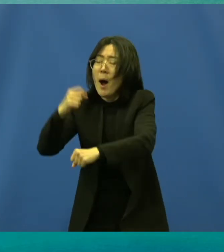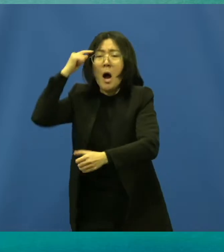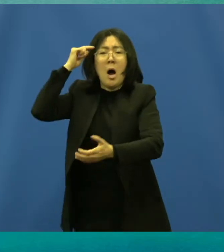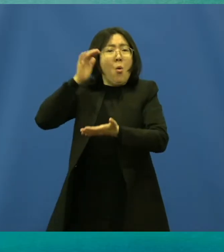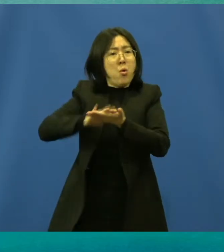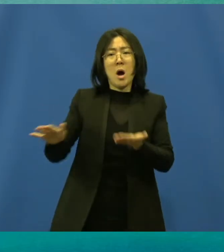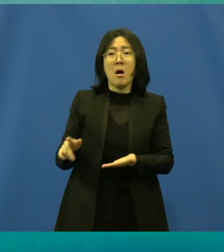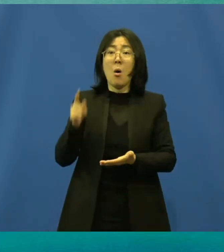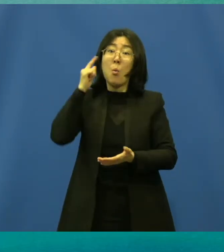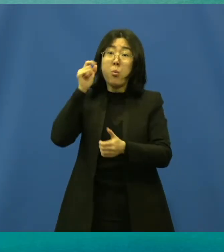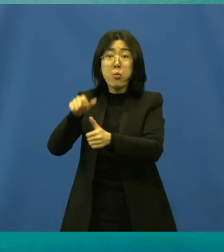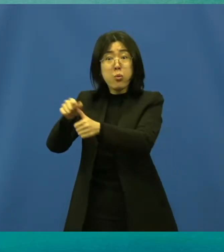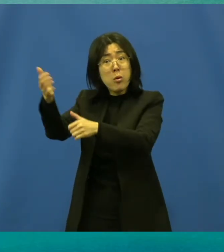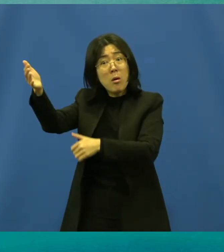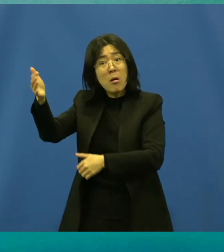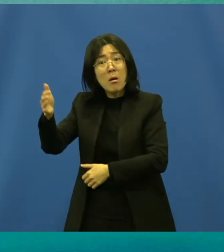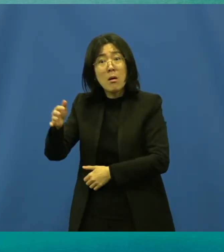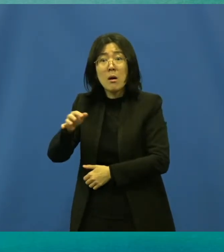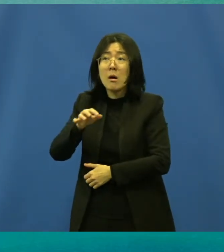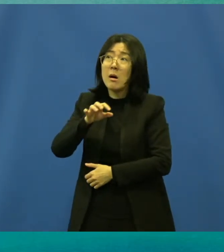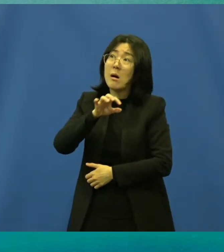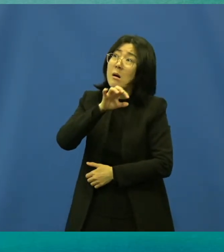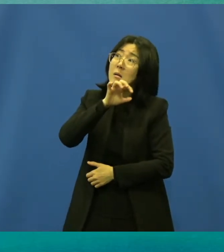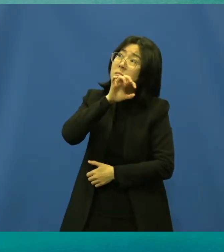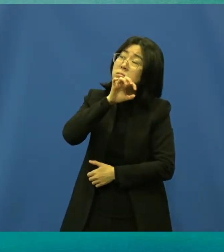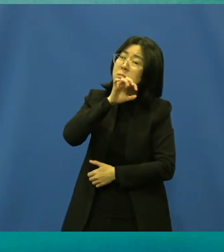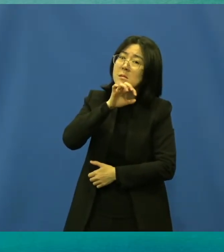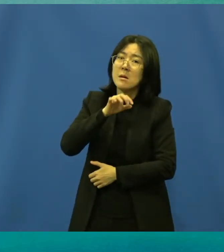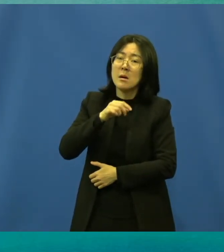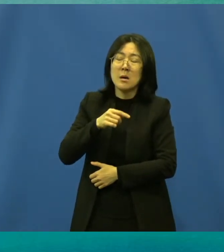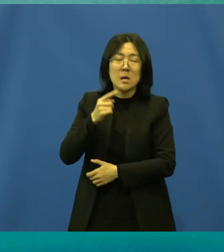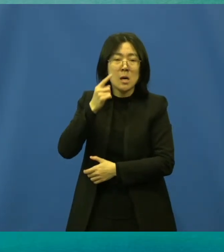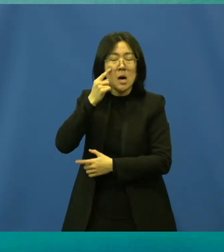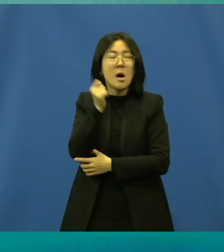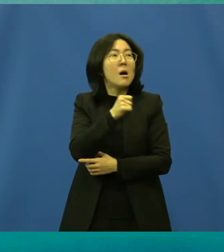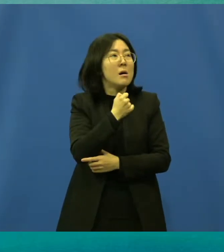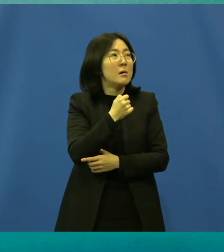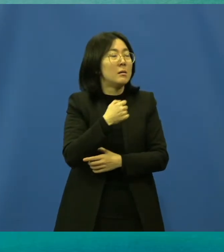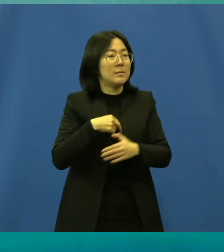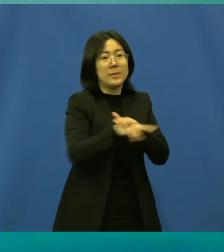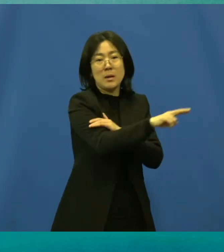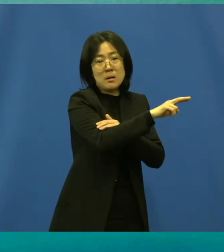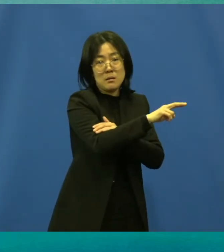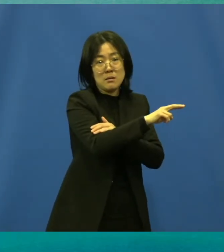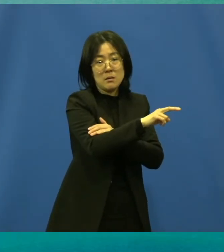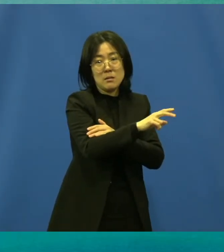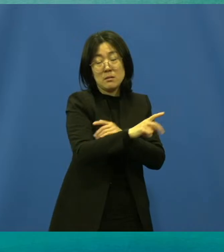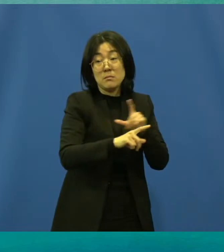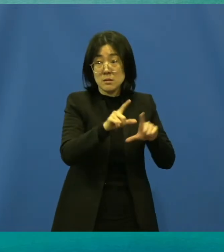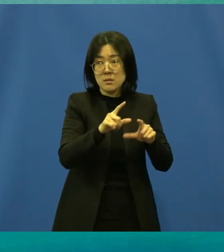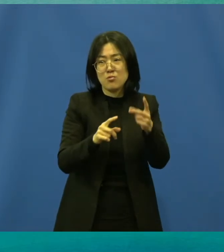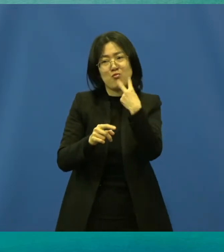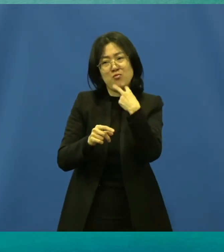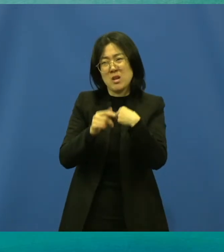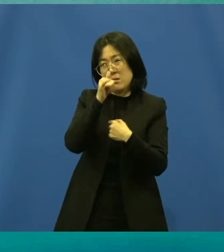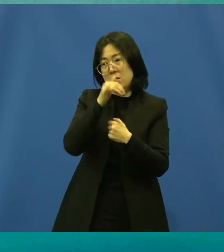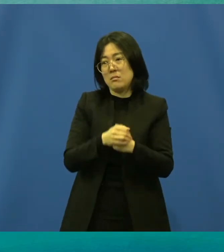자, 요나는 그의 하나님께 기도하여 그는 다시 돌아왔습니다. 하나님과